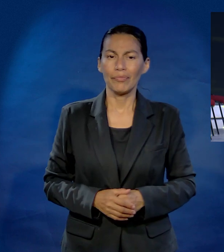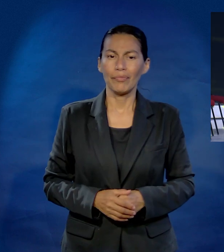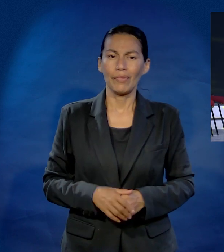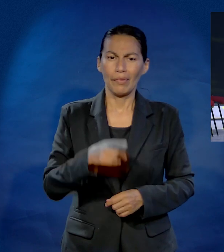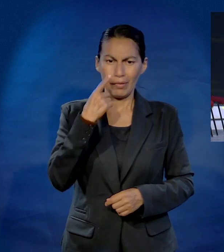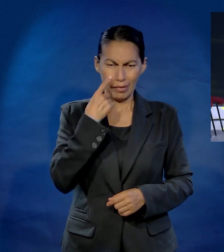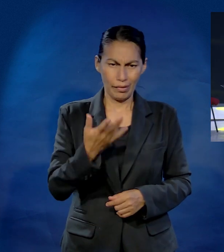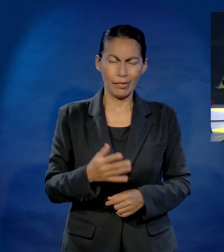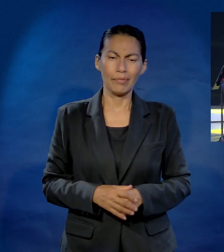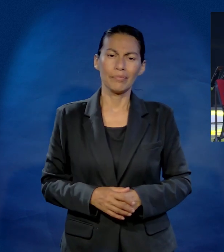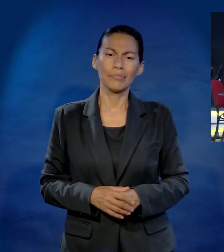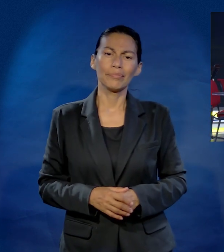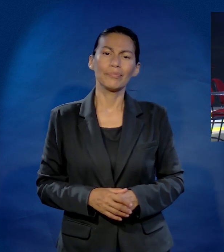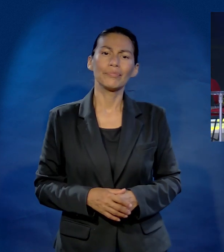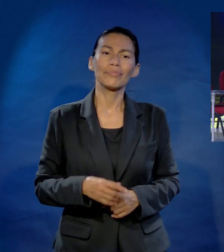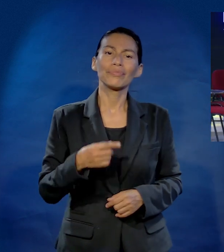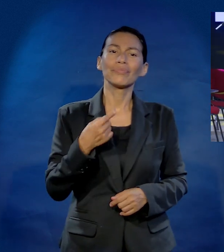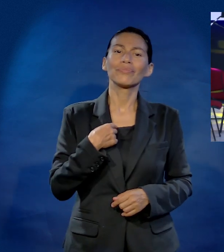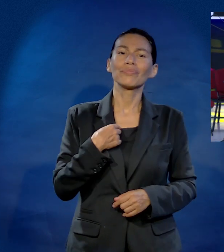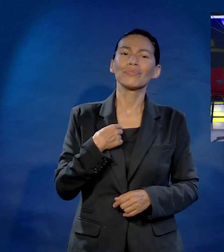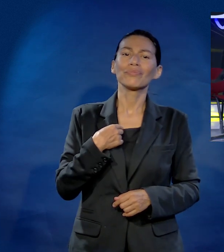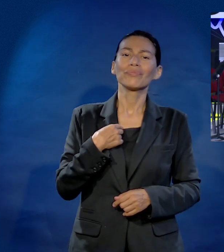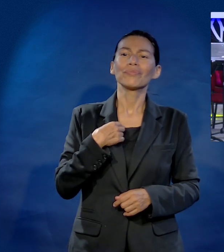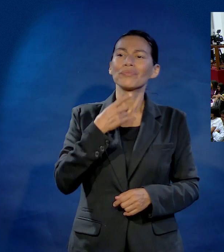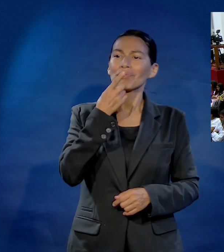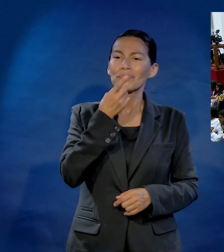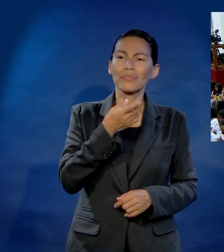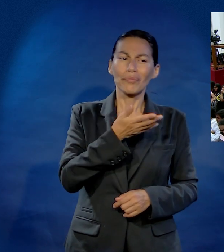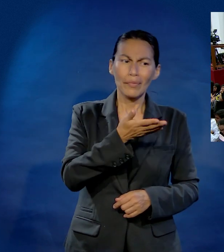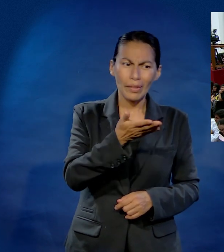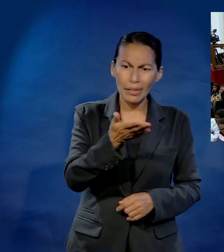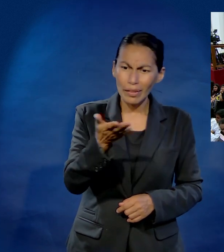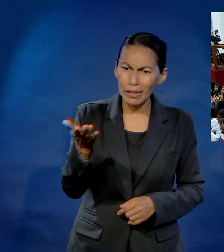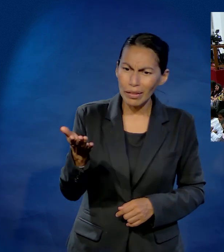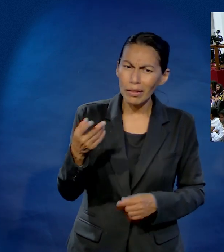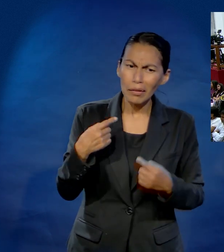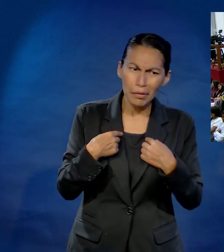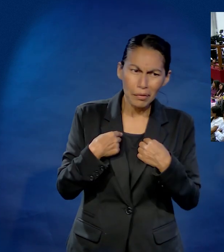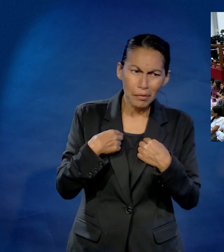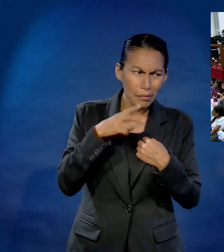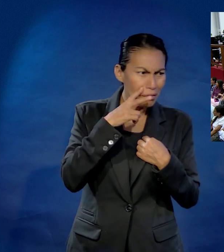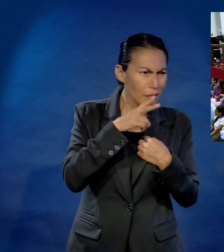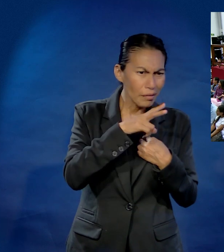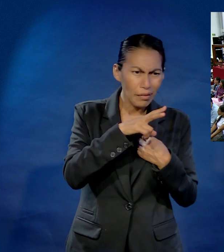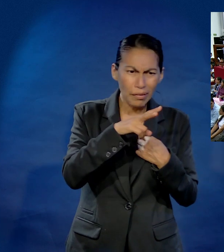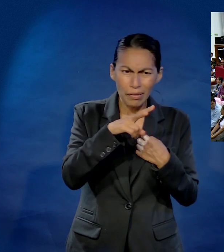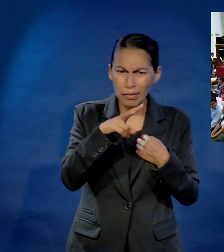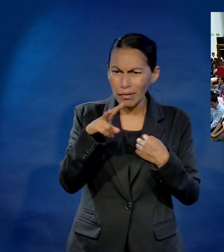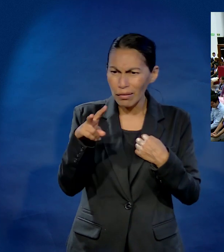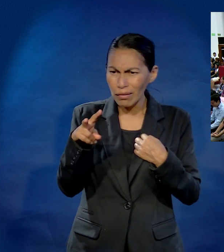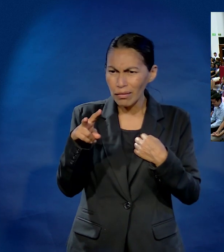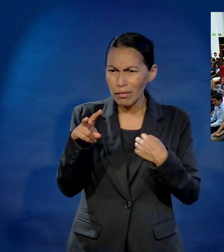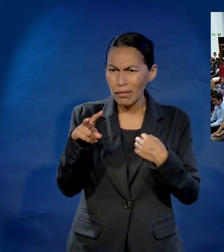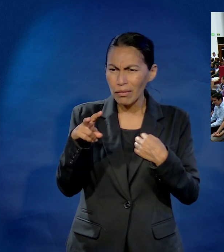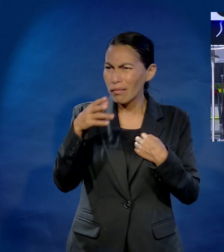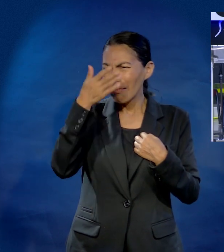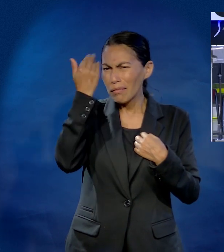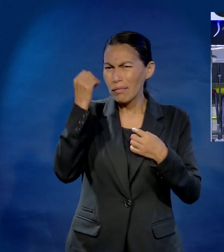Es que no se ve. Usted me puede ver a mí, pero usted no sabe si yo vivo en el reino de los cielos o no. No lo